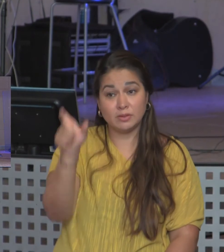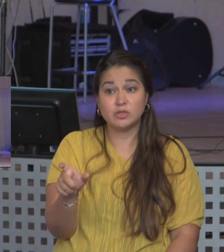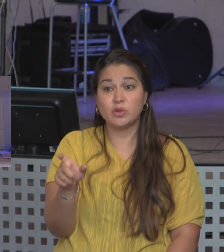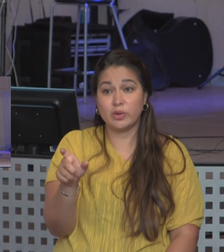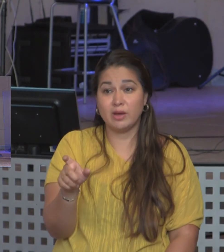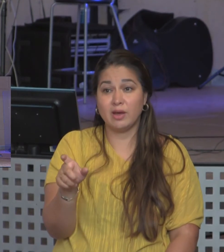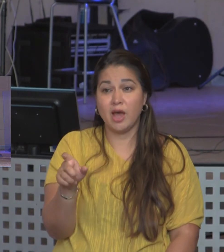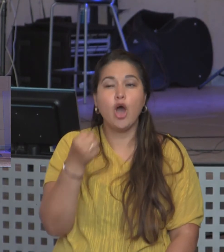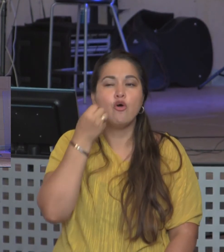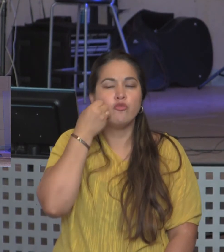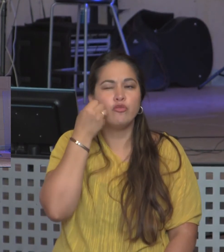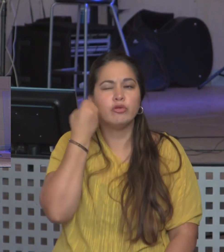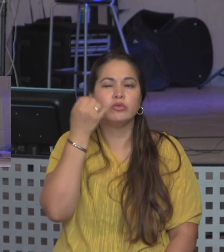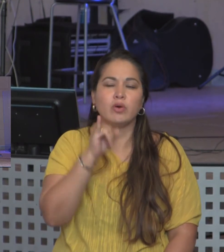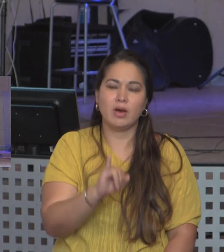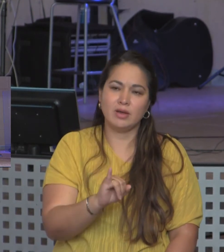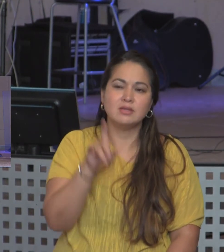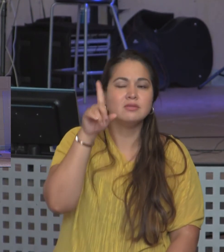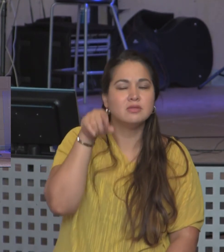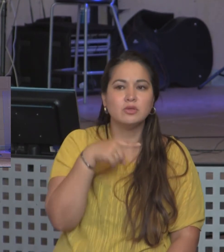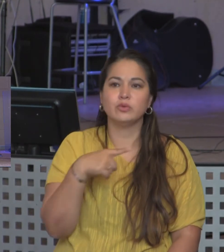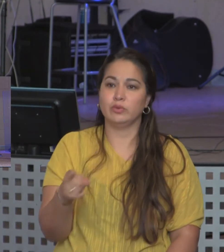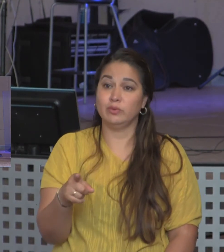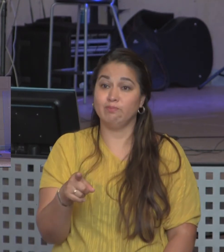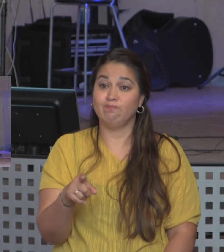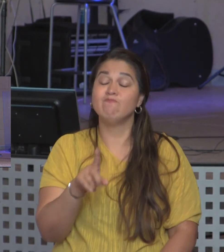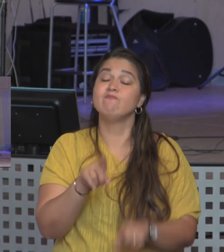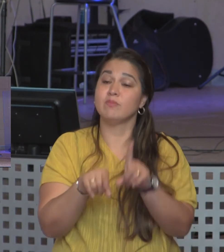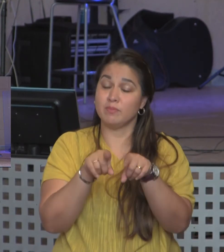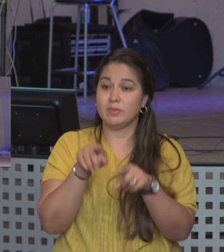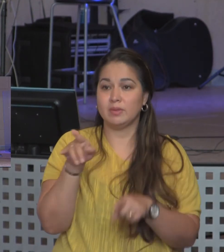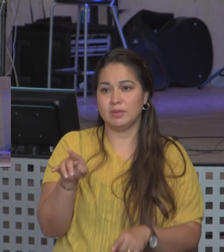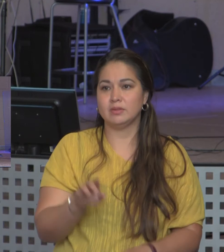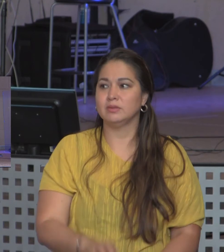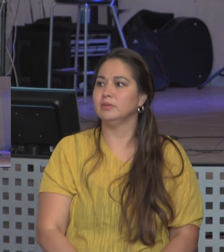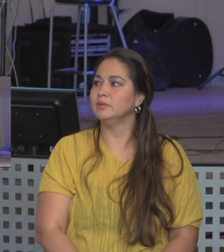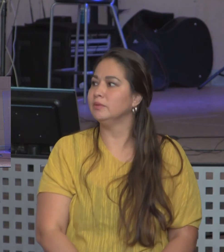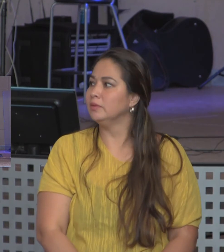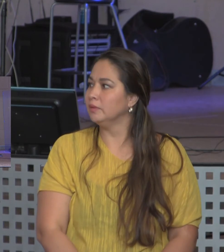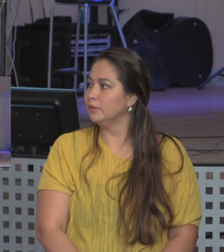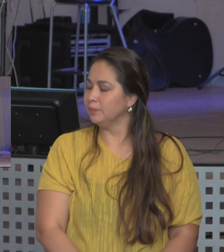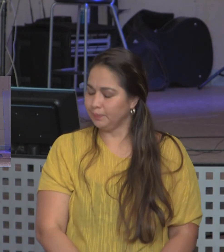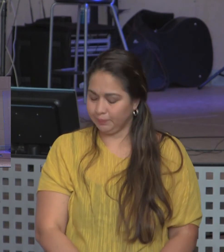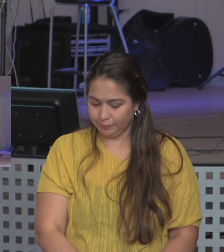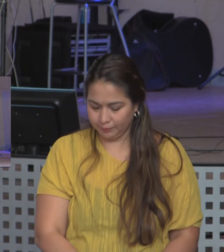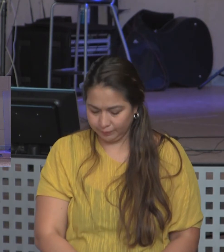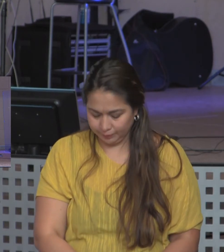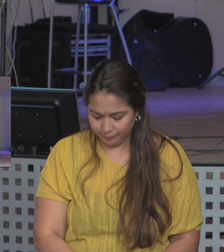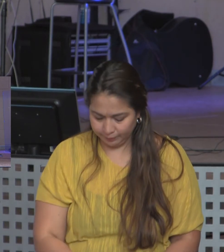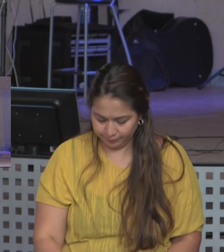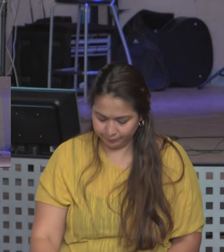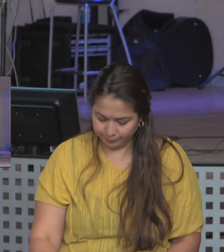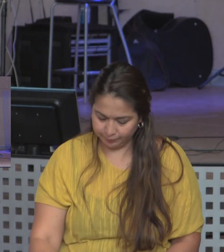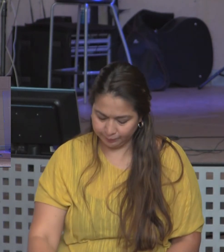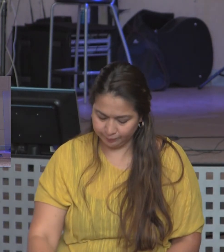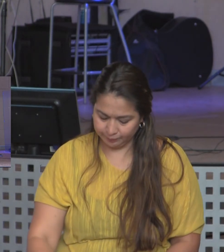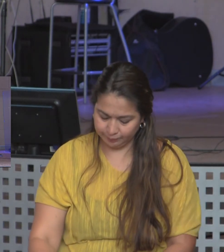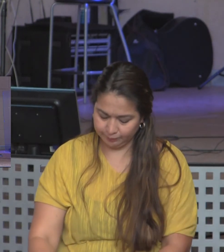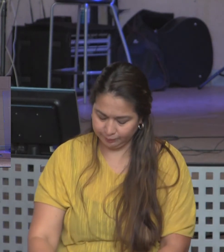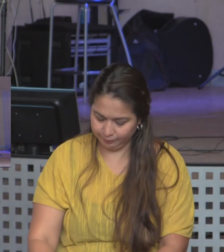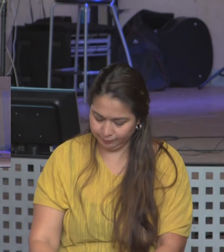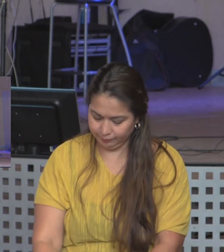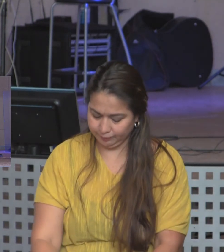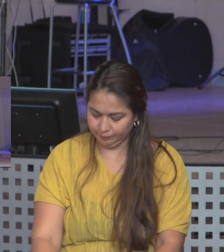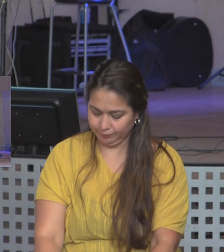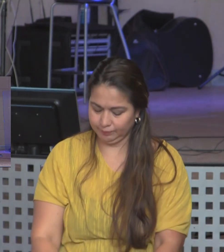cobrado vida, algo ha pasado. ¿Recordáis los 2 de Emaús? Es que siempre lo mencionamos, pero es que es emblemático el